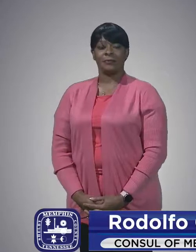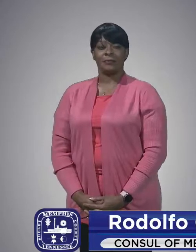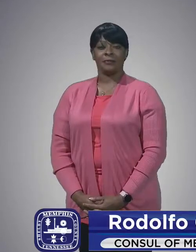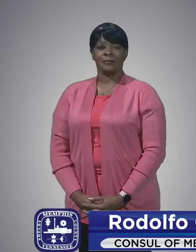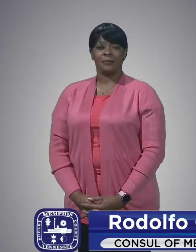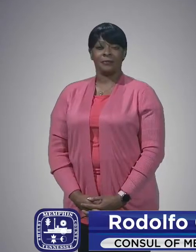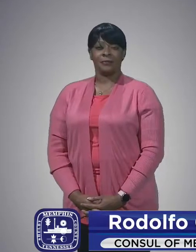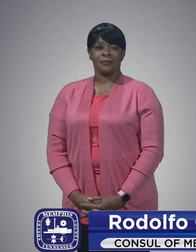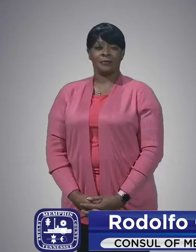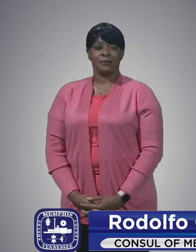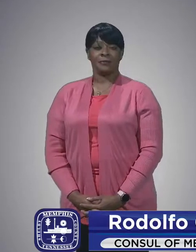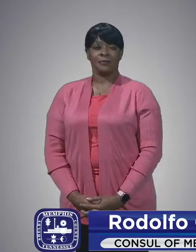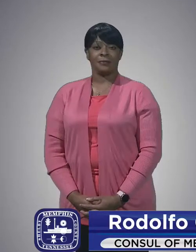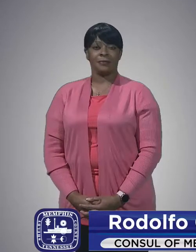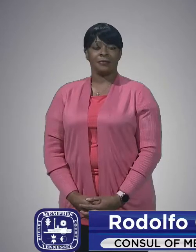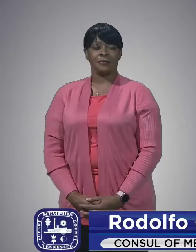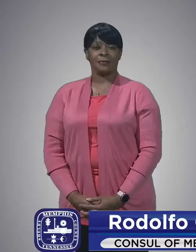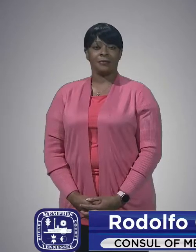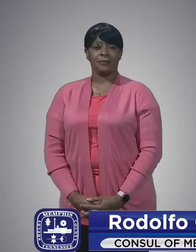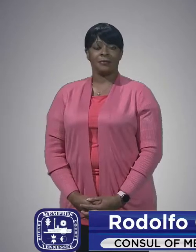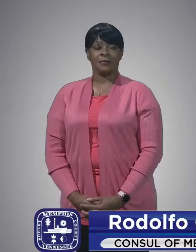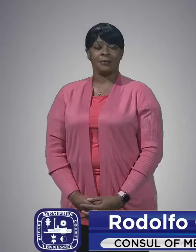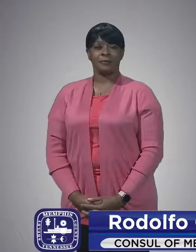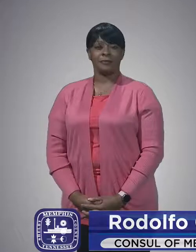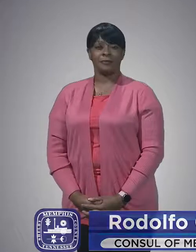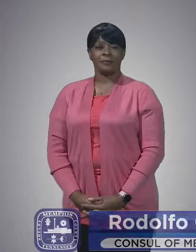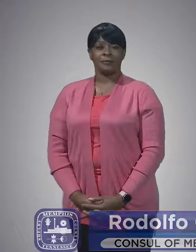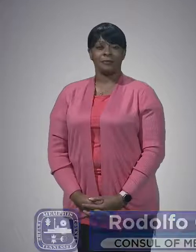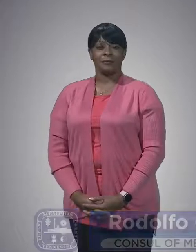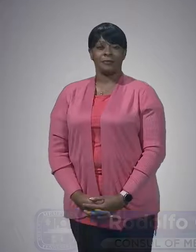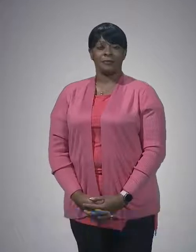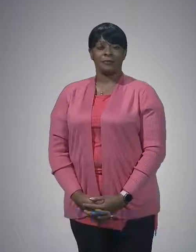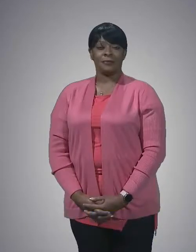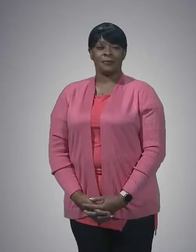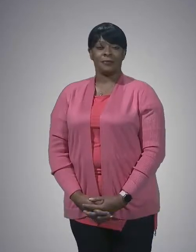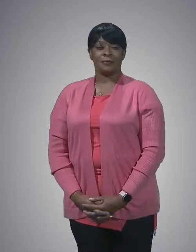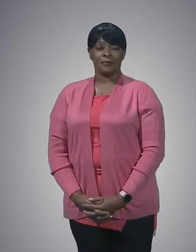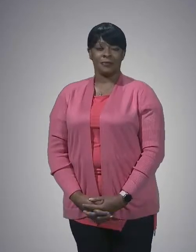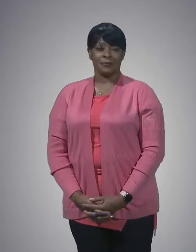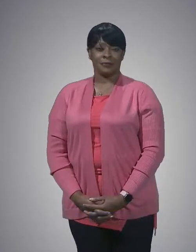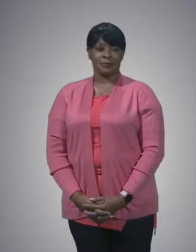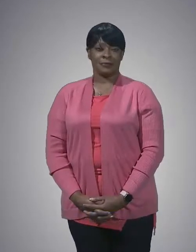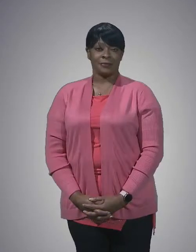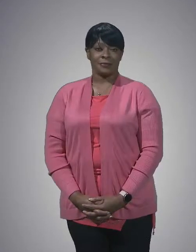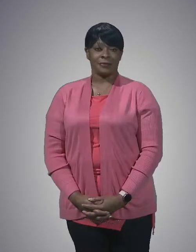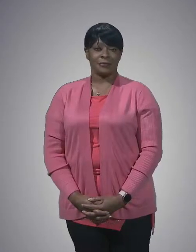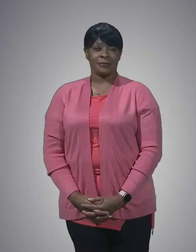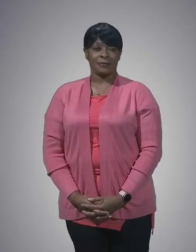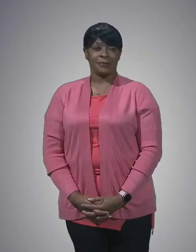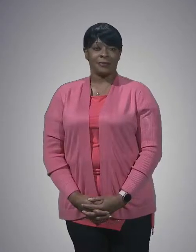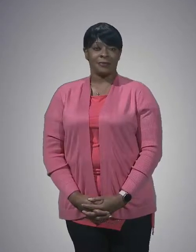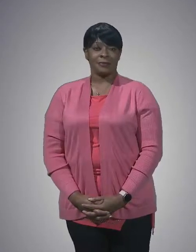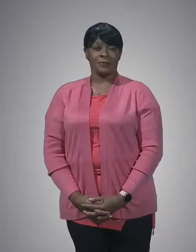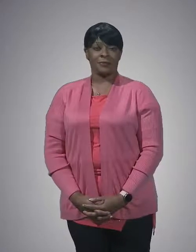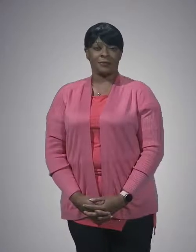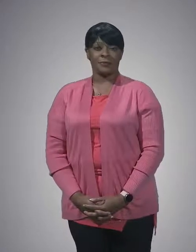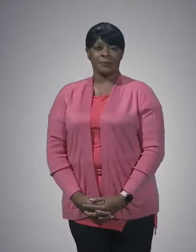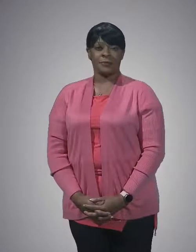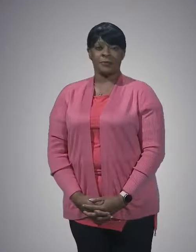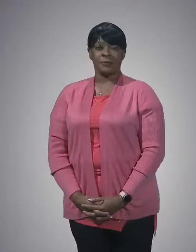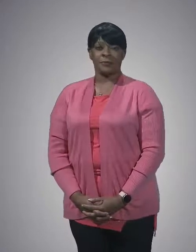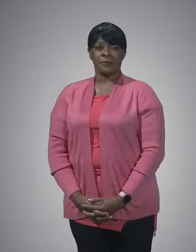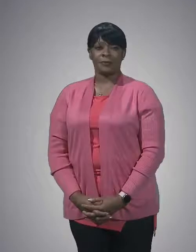si eres indocumentado, o mejor dicho, en el lenguaje de la administración del presidente Joe Biden, no